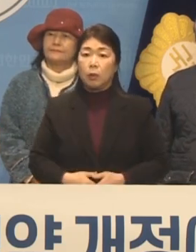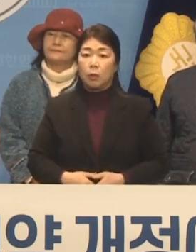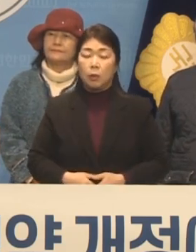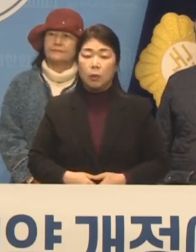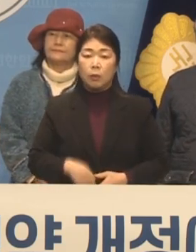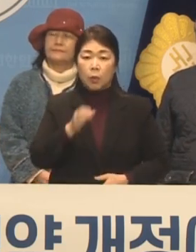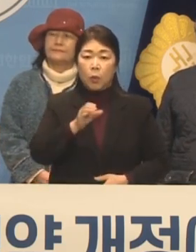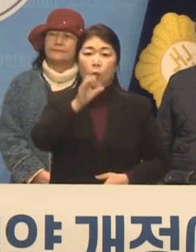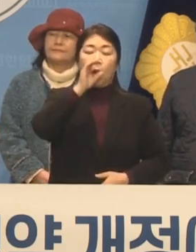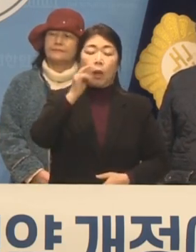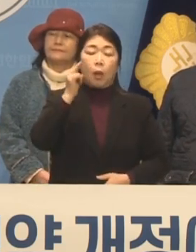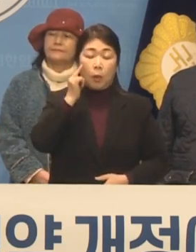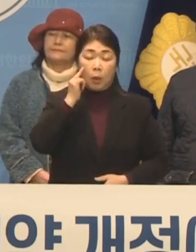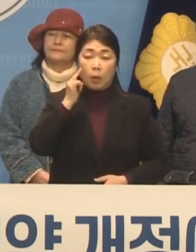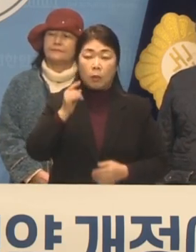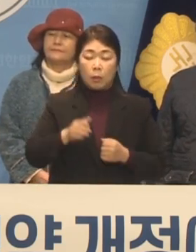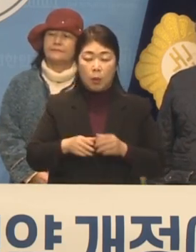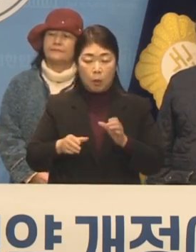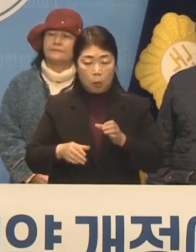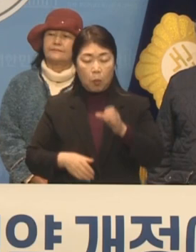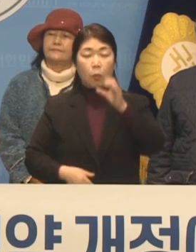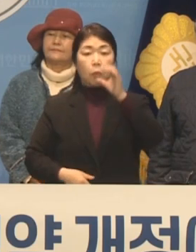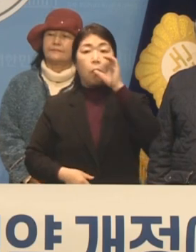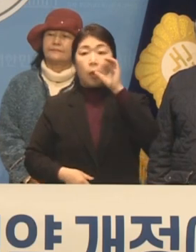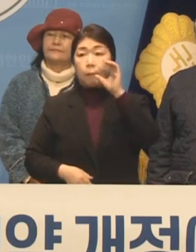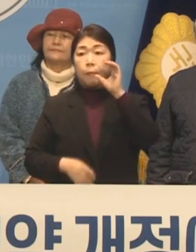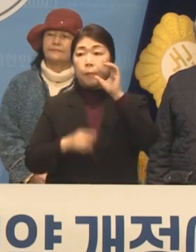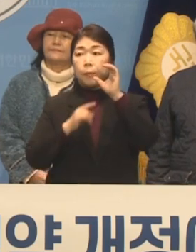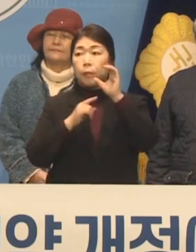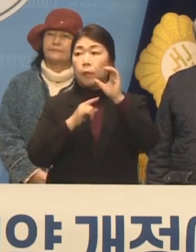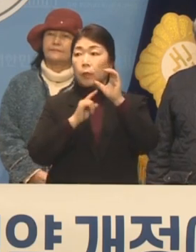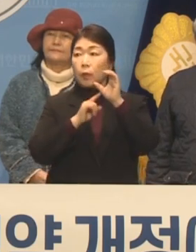마셔보라고 해서 그때 그걸 마셨습니다.